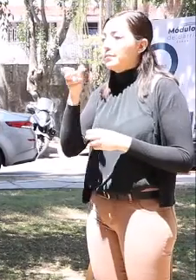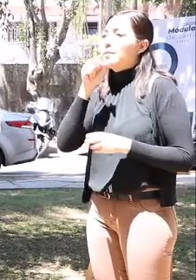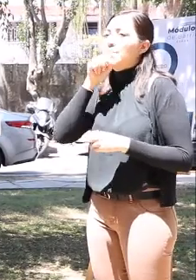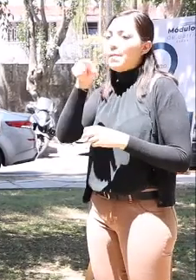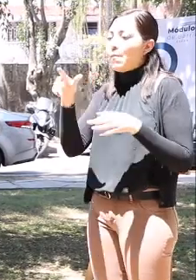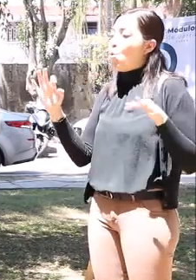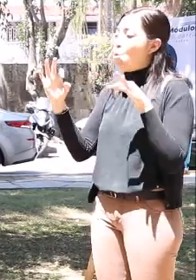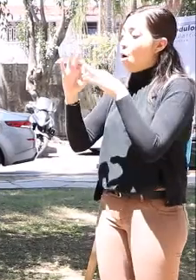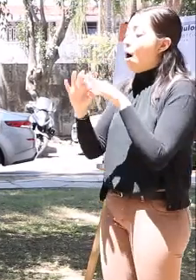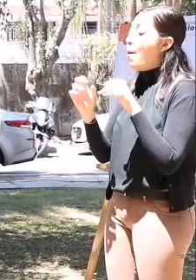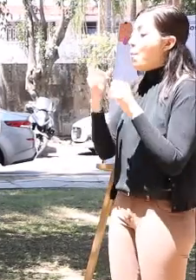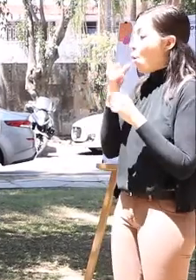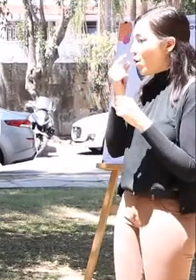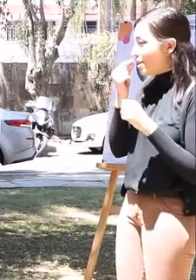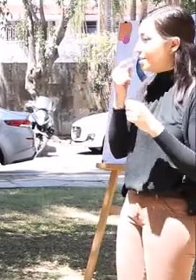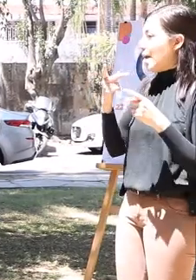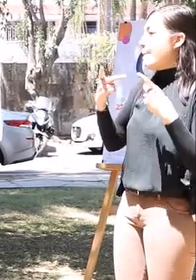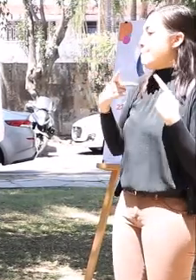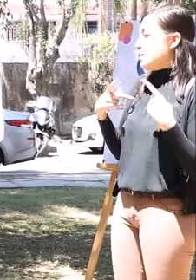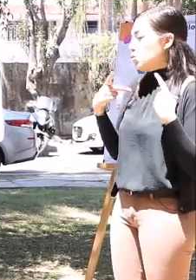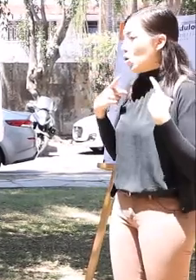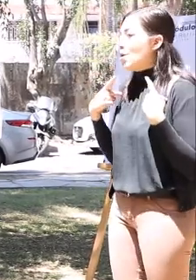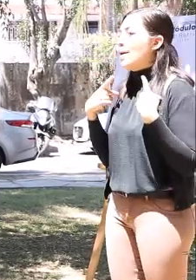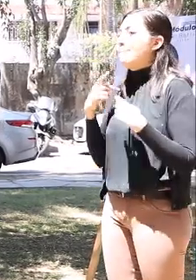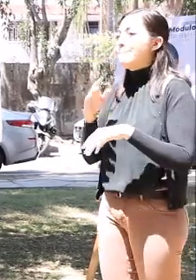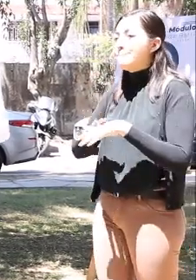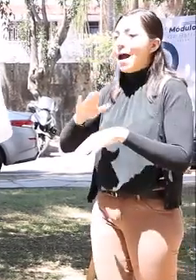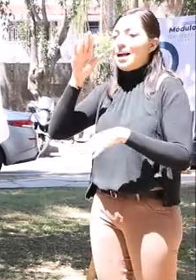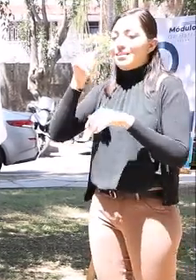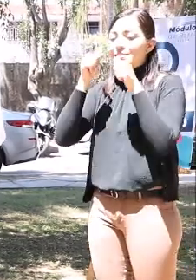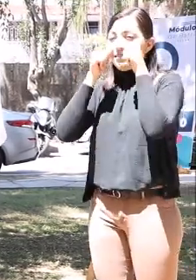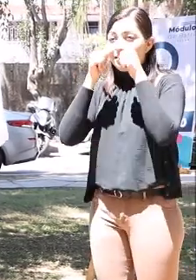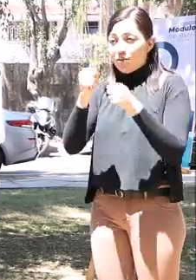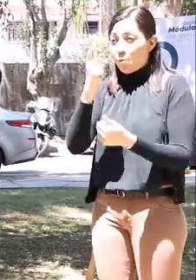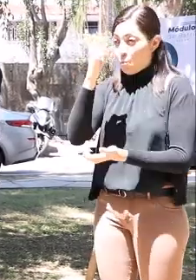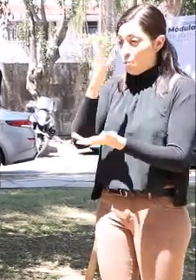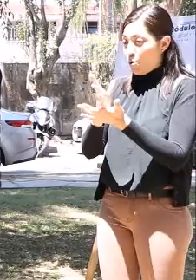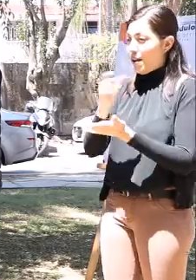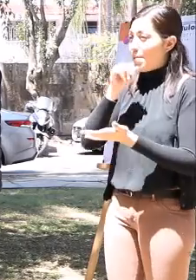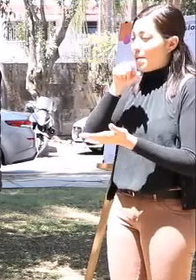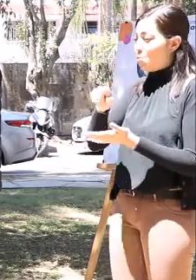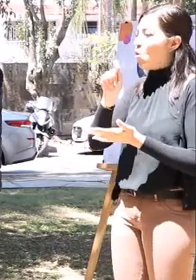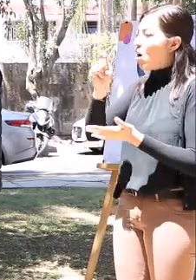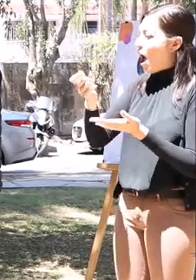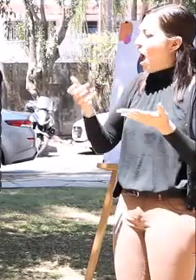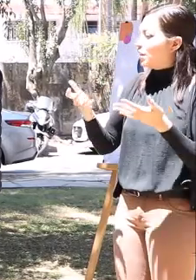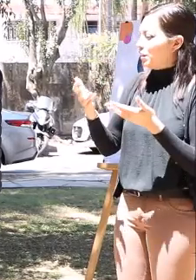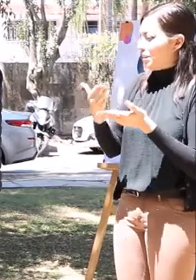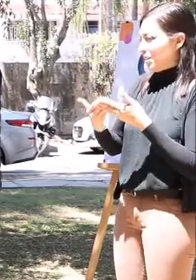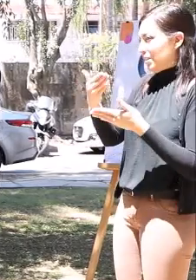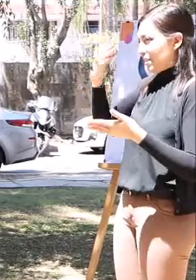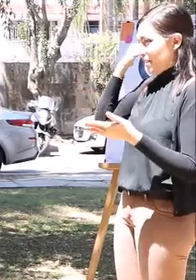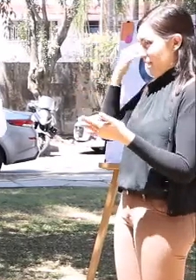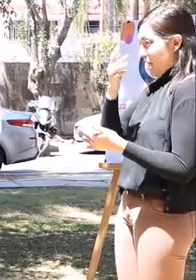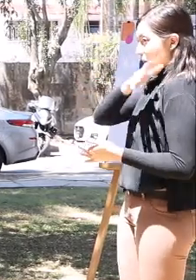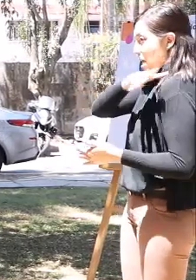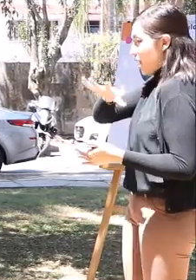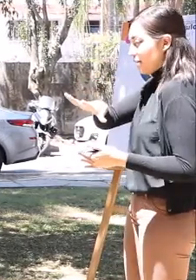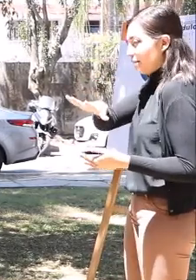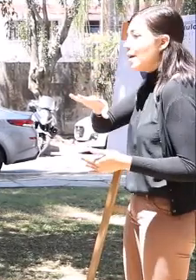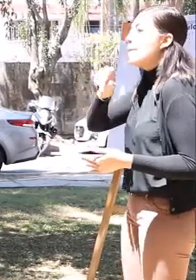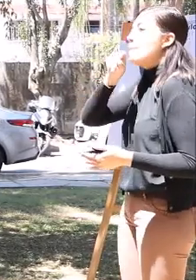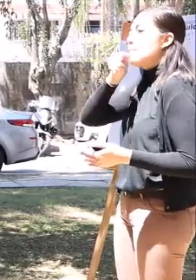con policías, ciudadanos, a fortalecer no solo las marchas exploratorias que se han venido haciendo muy bien desde las gerencias,